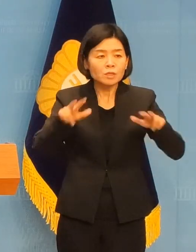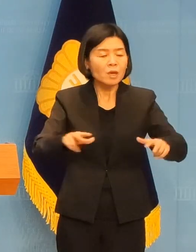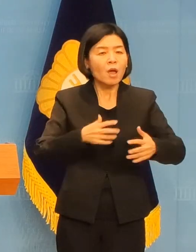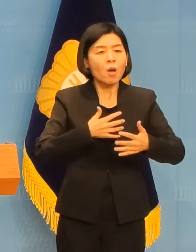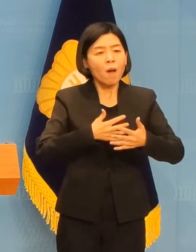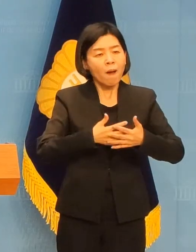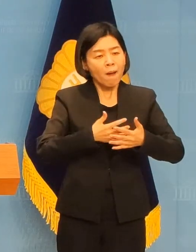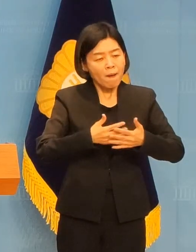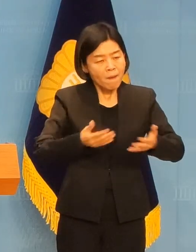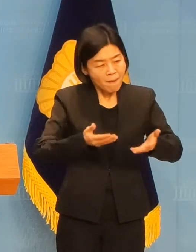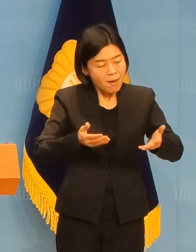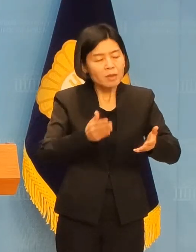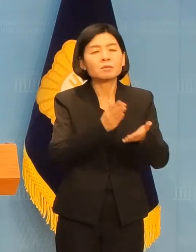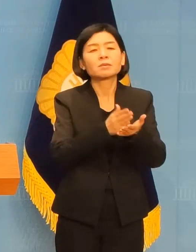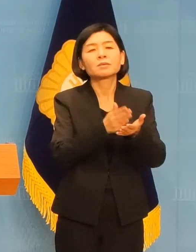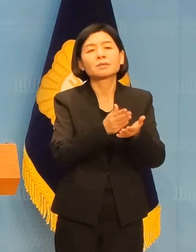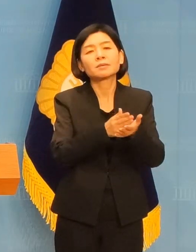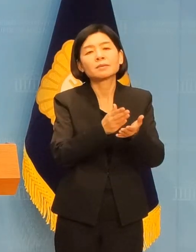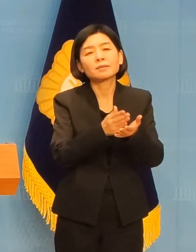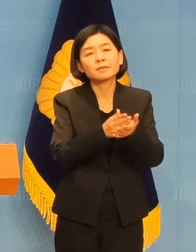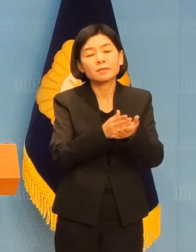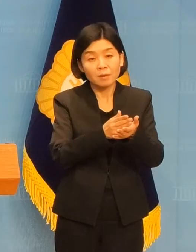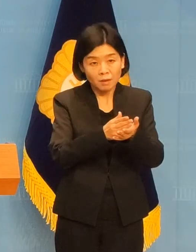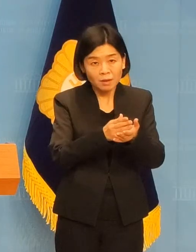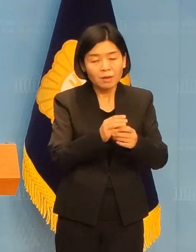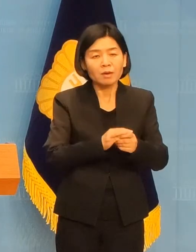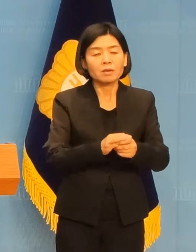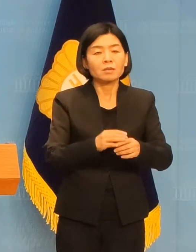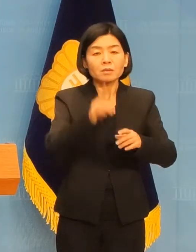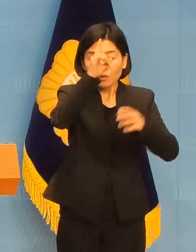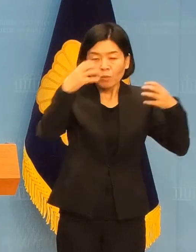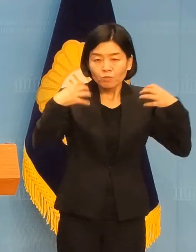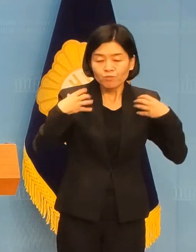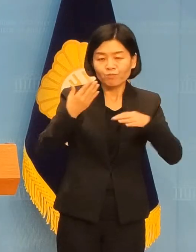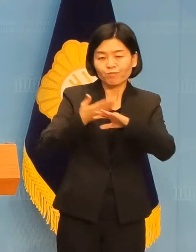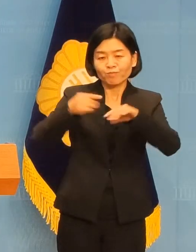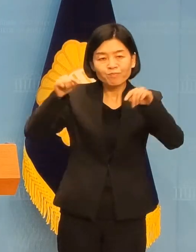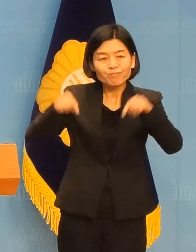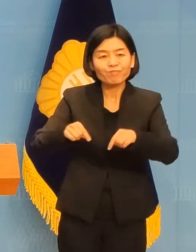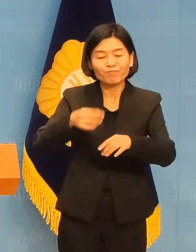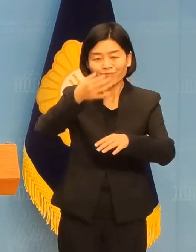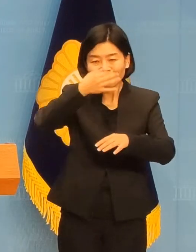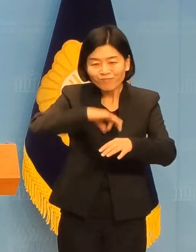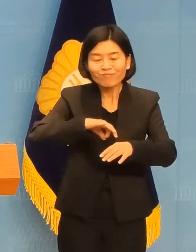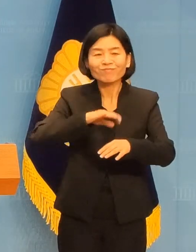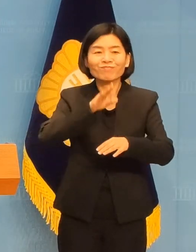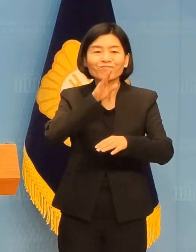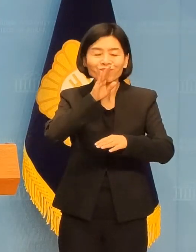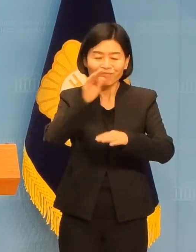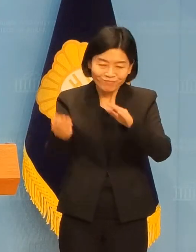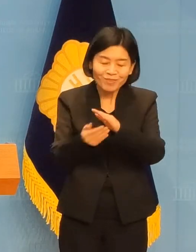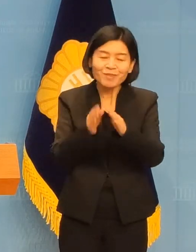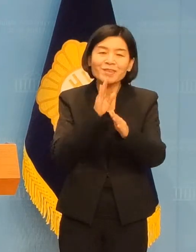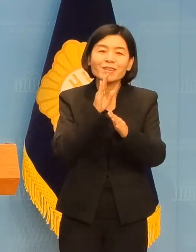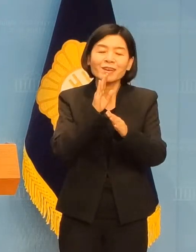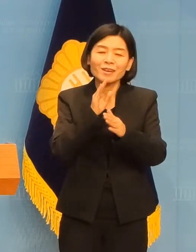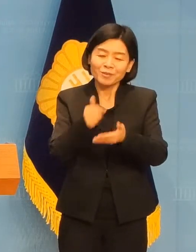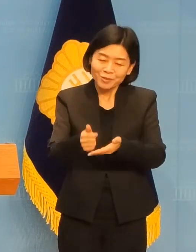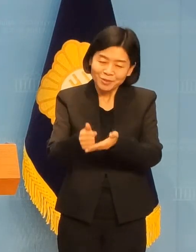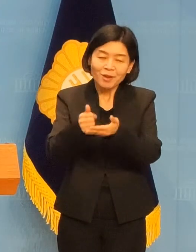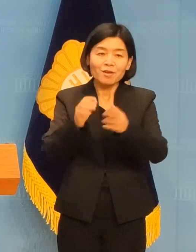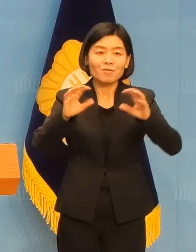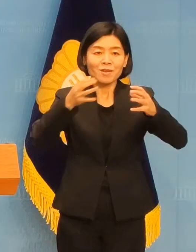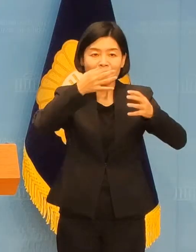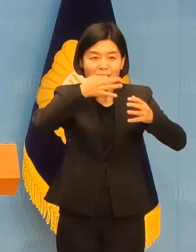키우는 정치적 언행이 아니라 정부의 외교 성과를 존중하고 국가 이익을 함께